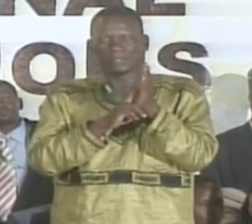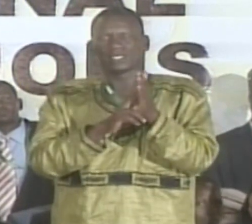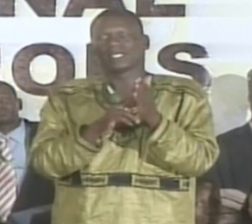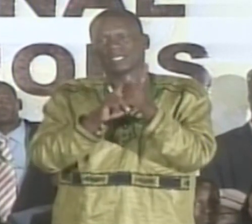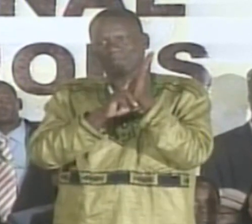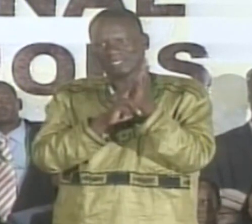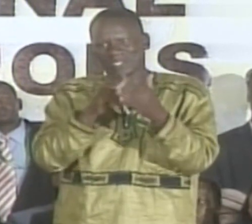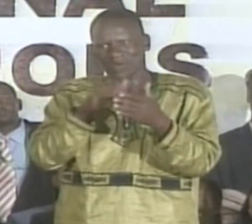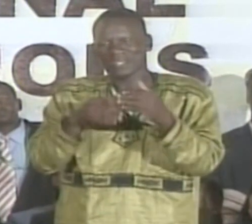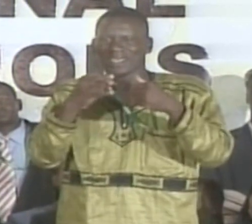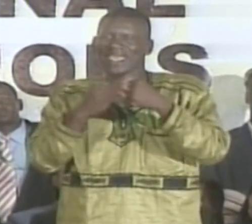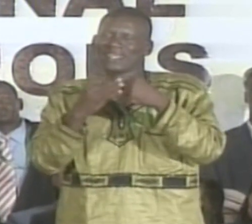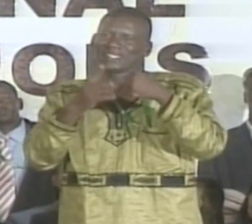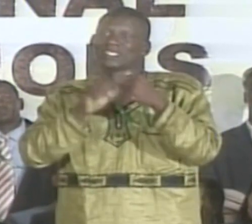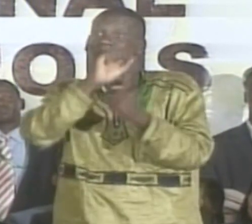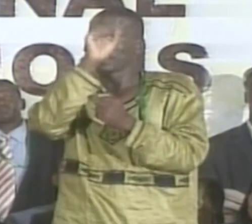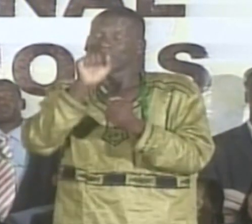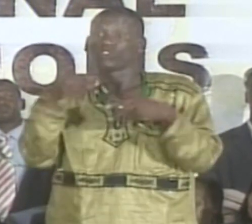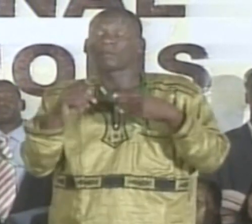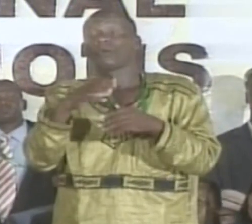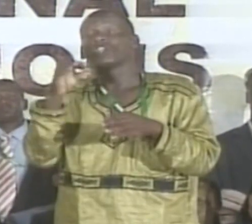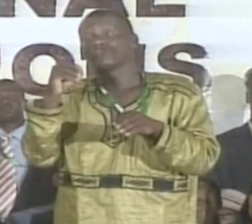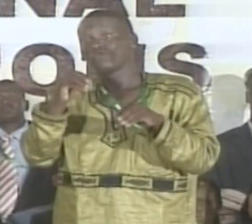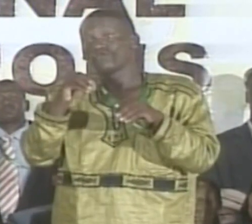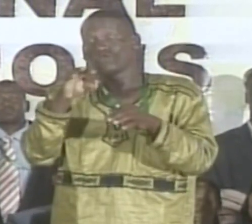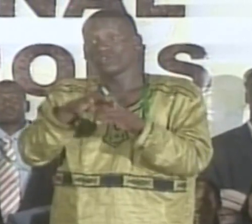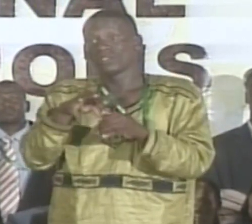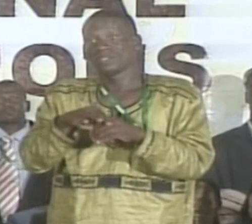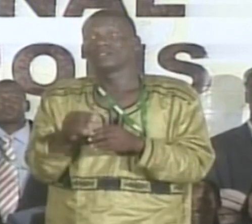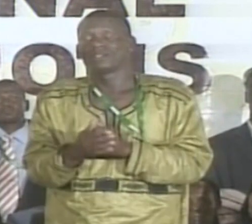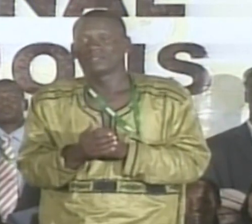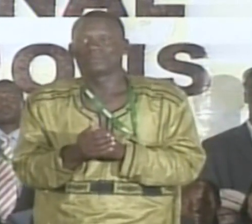12 330 028, ce qui donne un taux de participation de 86%.